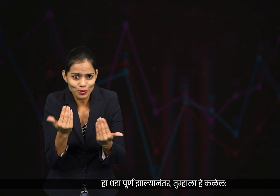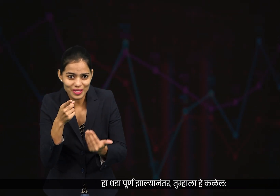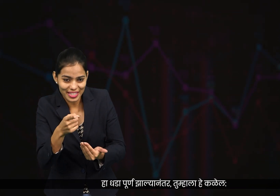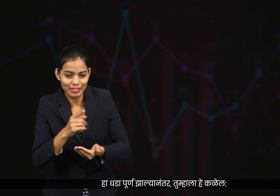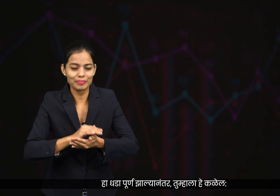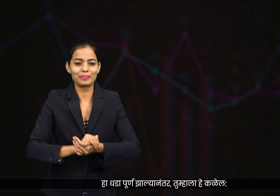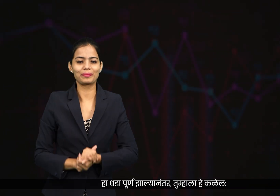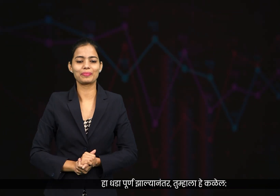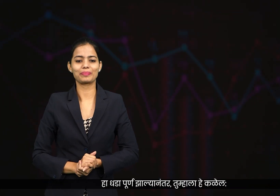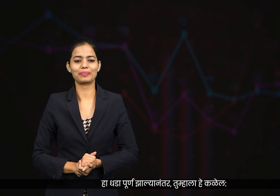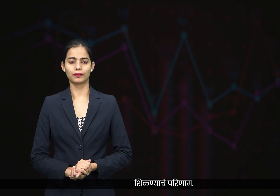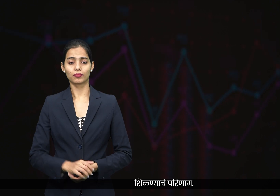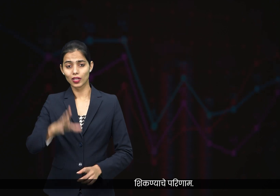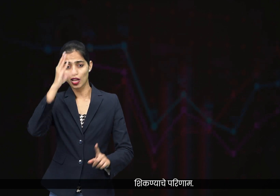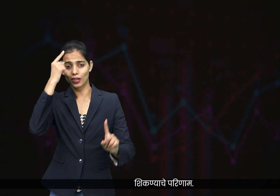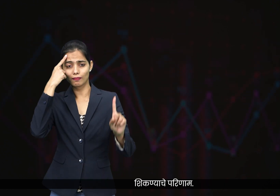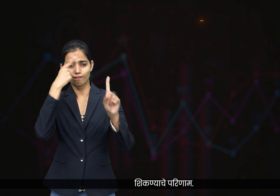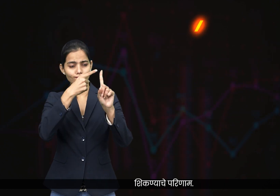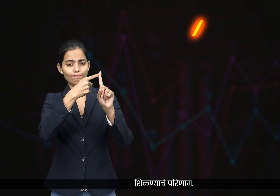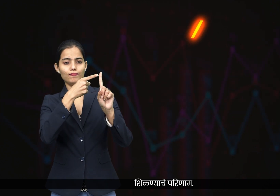कळेल। शिकण्याचे परिणाम।